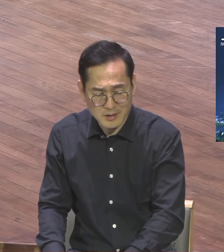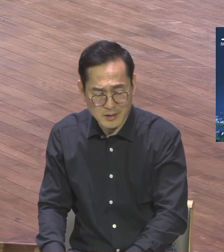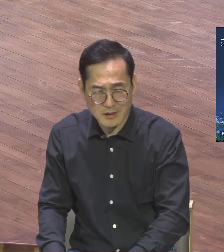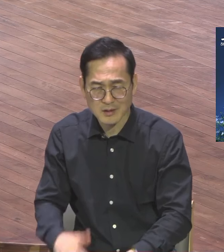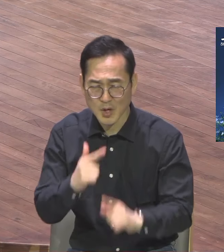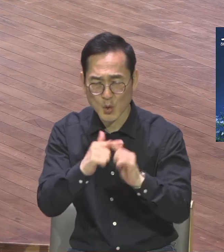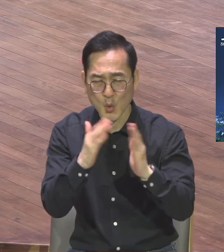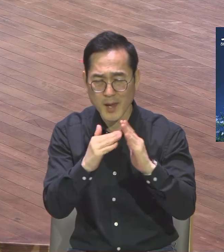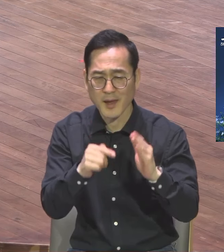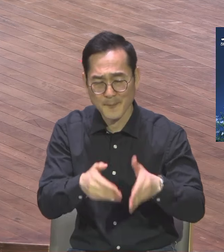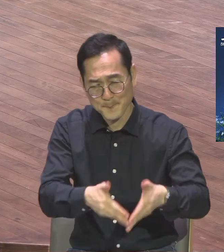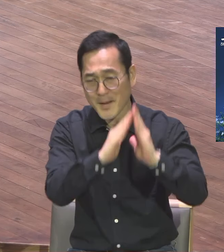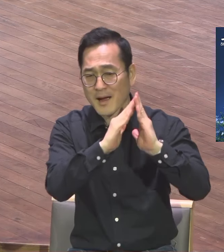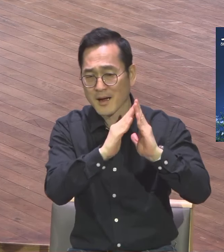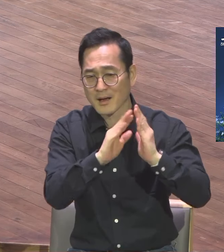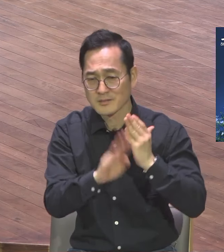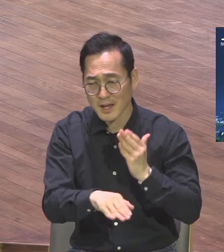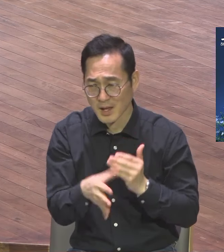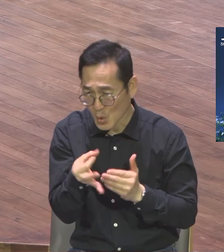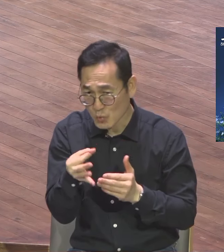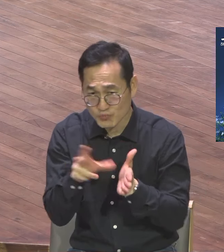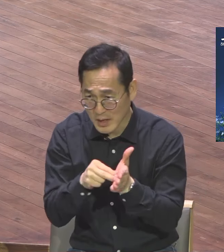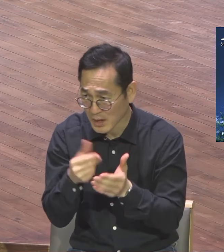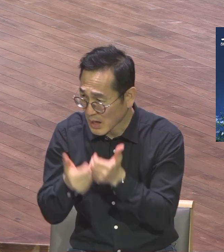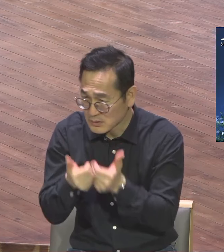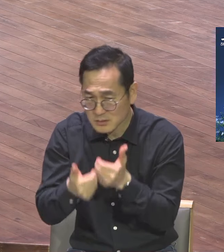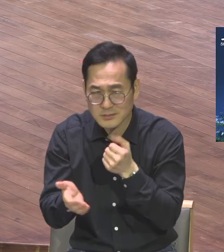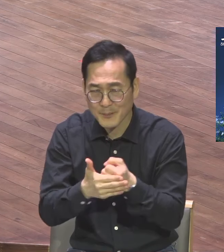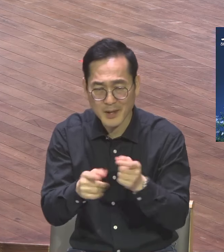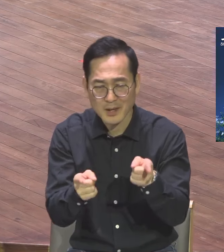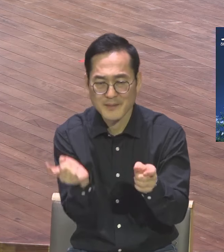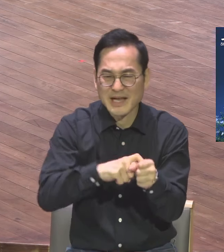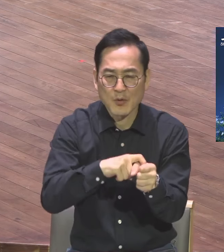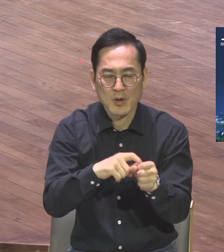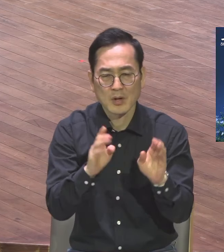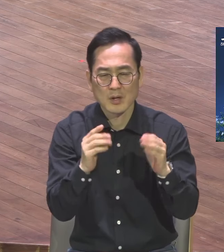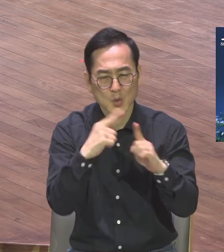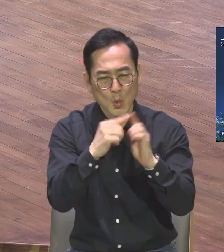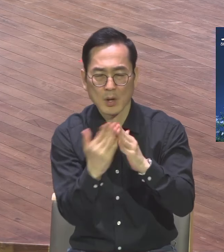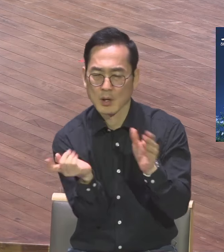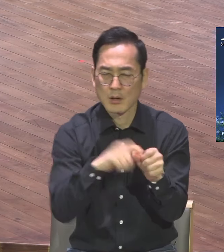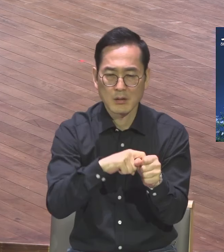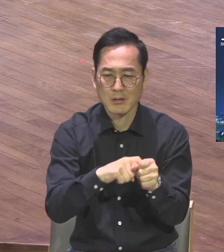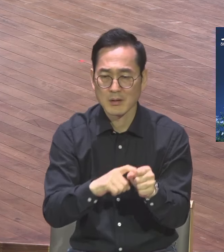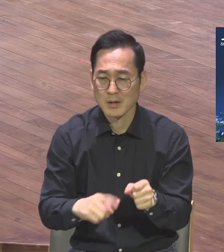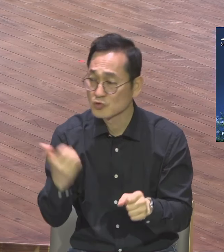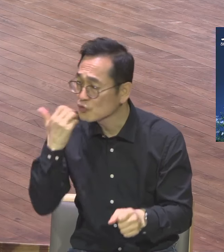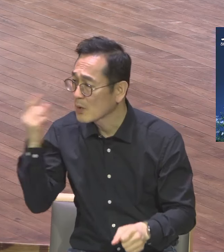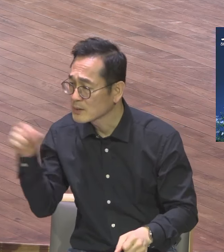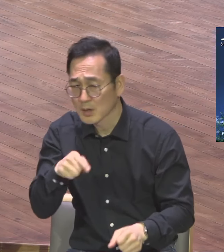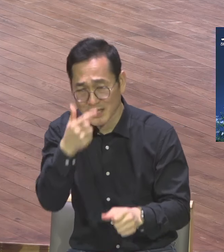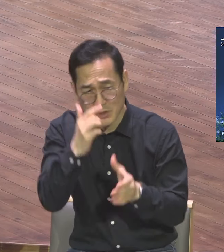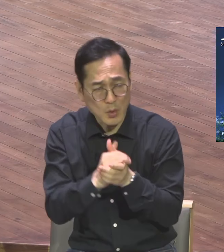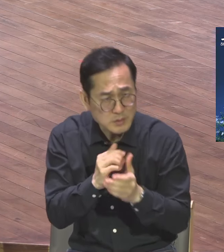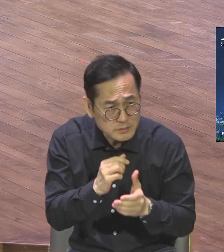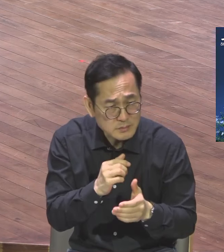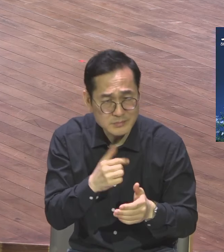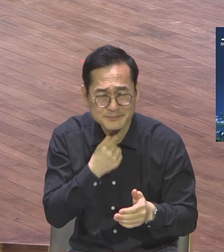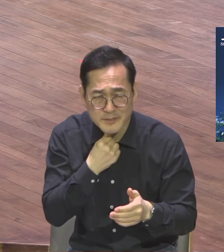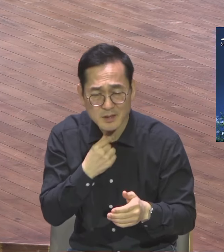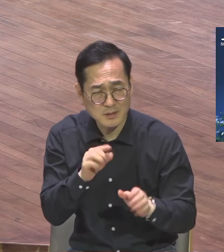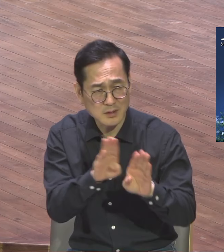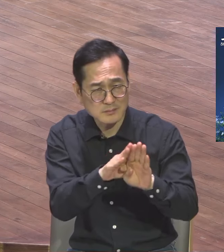교회 문을 다 막아버리고 교회는 만민이 기도하는 집이요 누가 와서 기도해야 되는데 그 감히